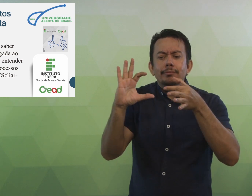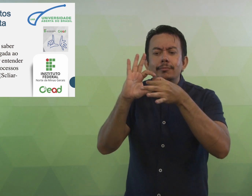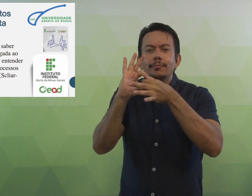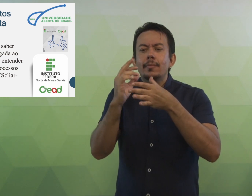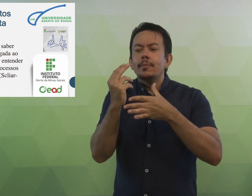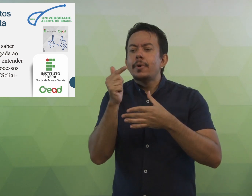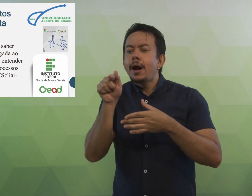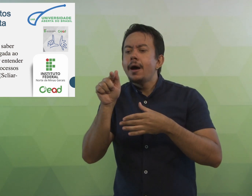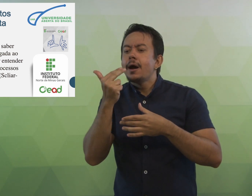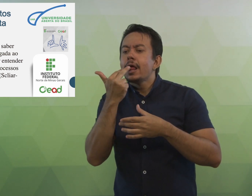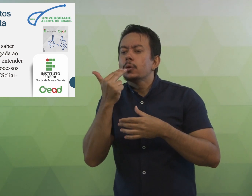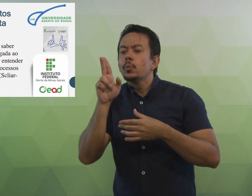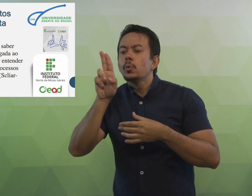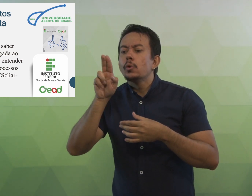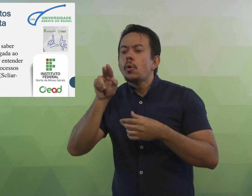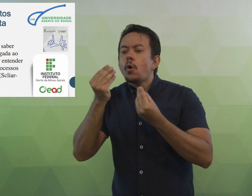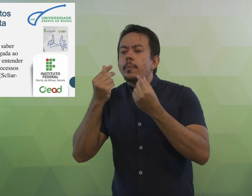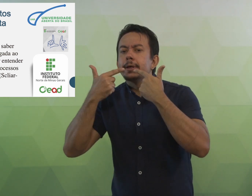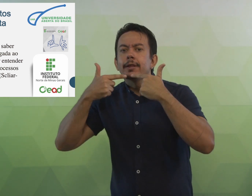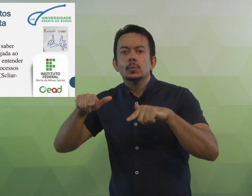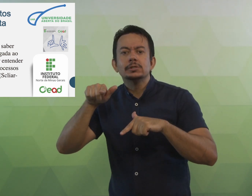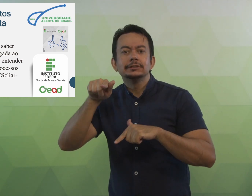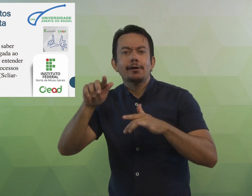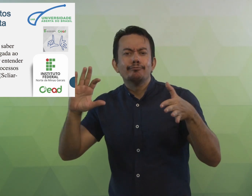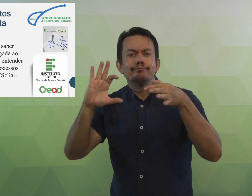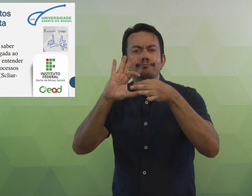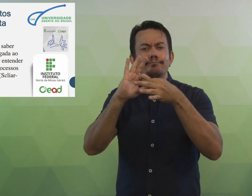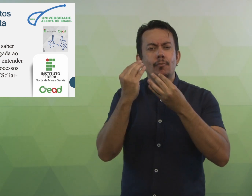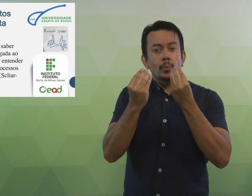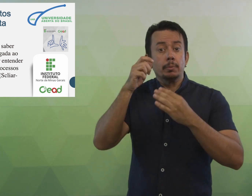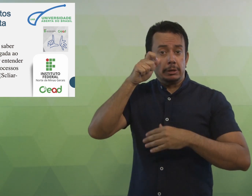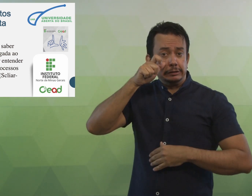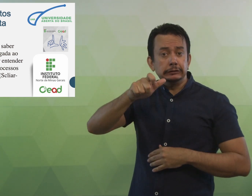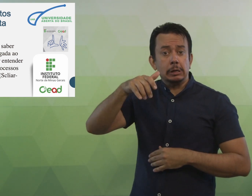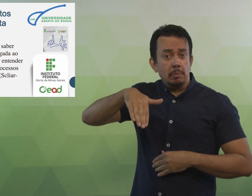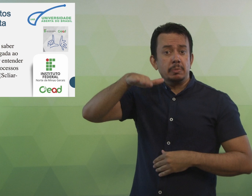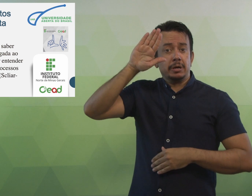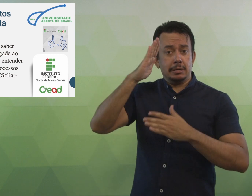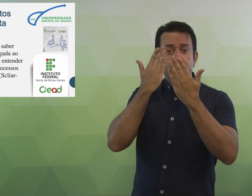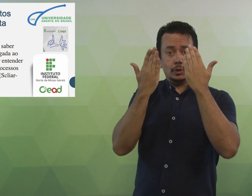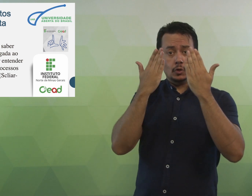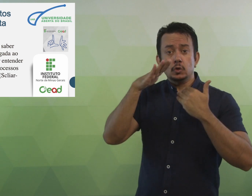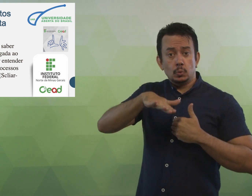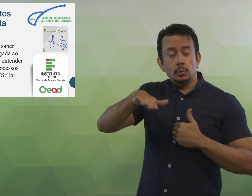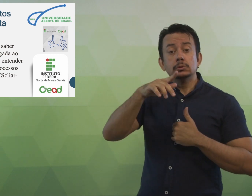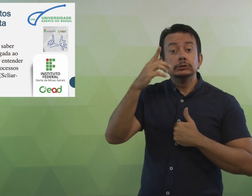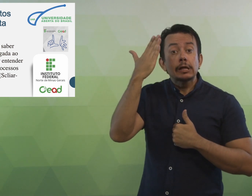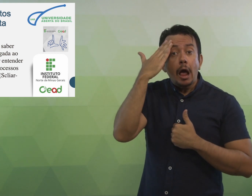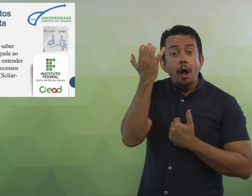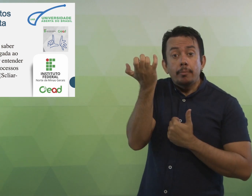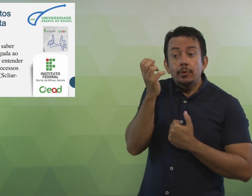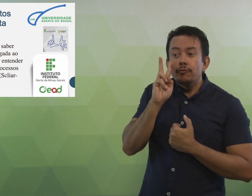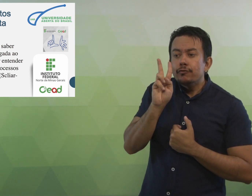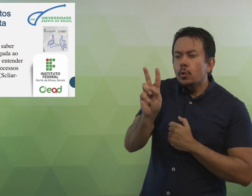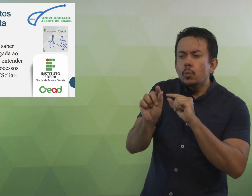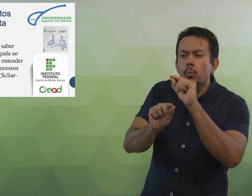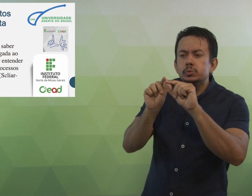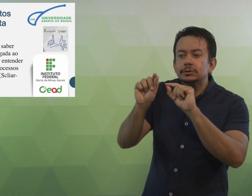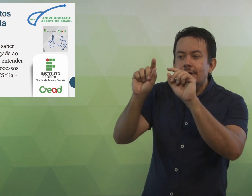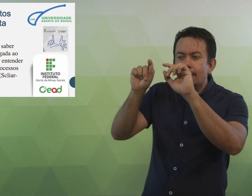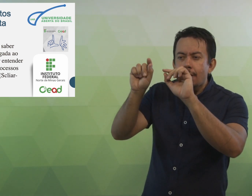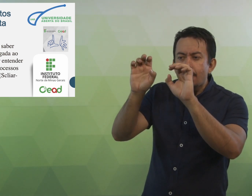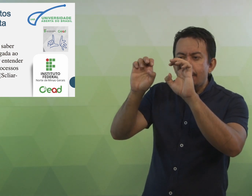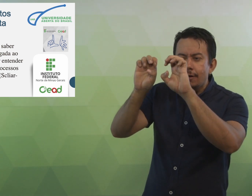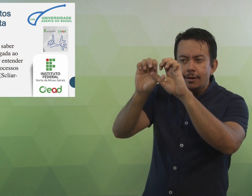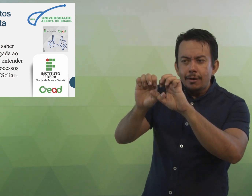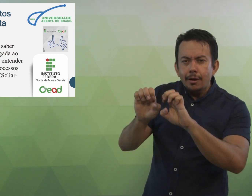essa estrutura linguística, ela está ligada ao uso da linguagem. Então, ela quer pesquisar